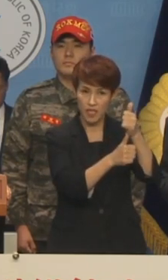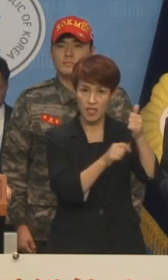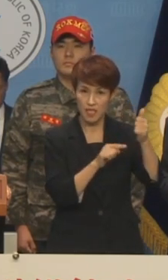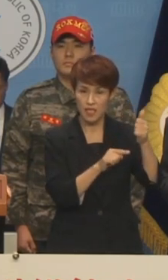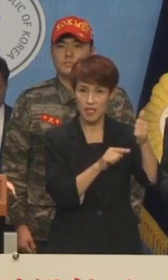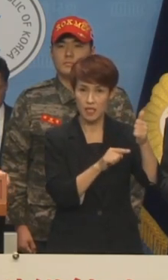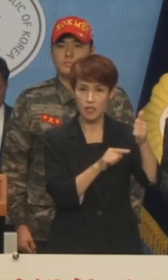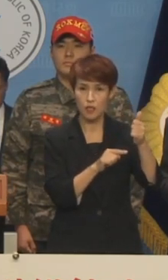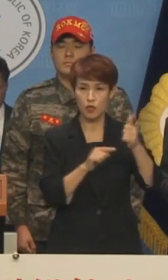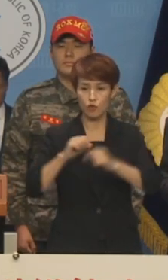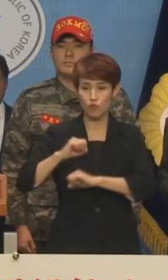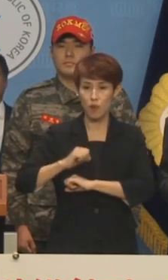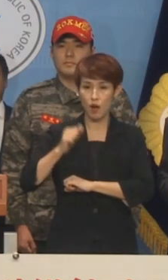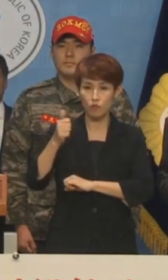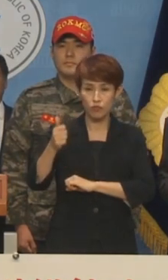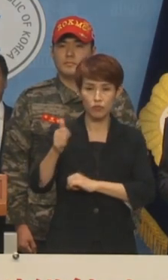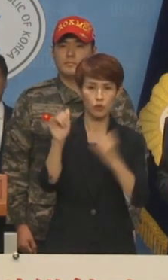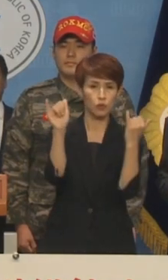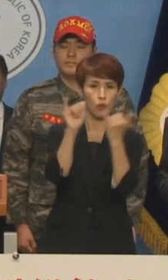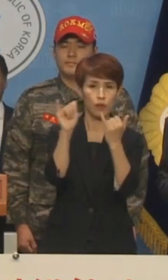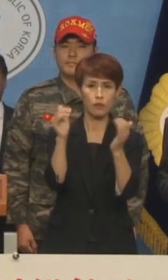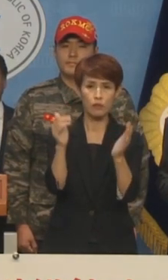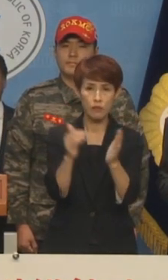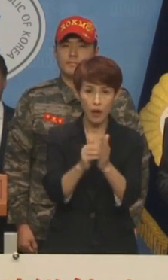비서관이 국방부 쪽과 통화를 했다는 그런